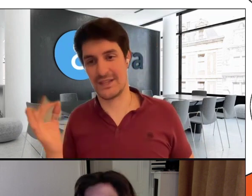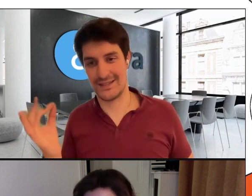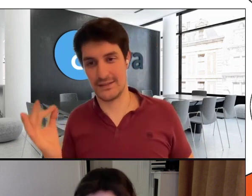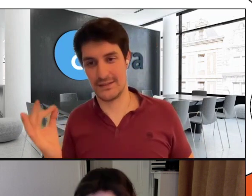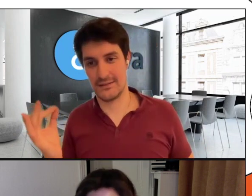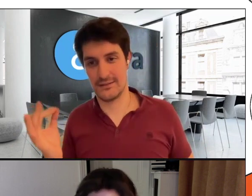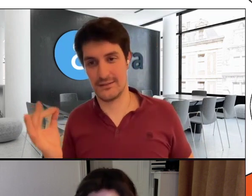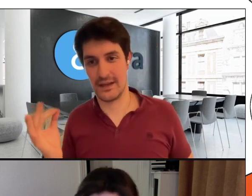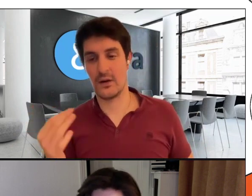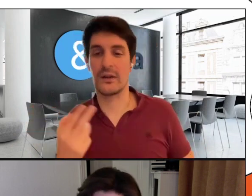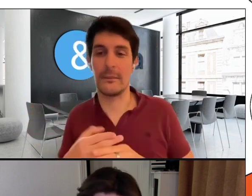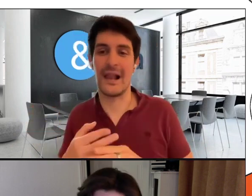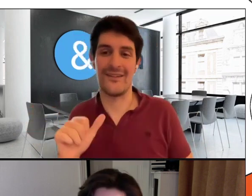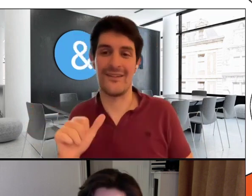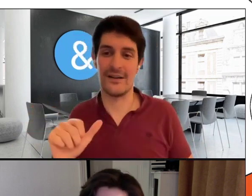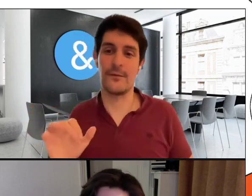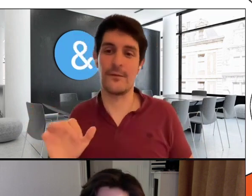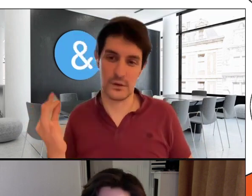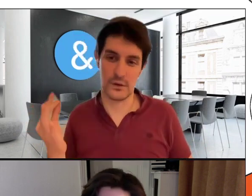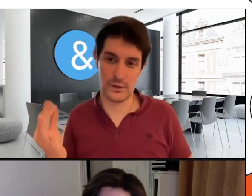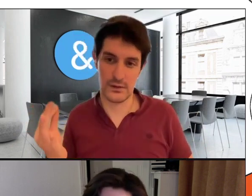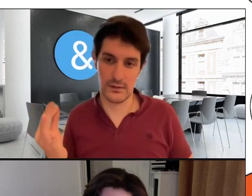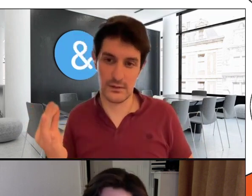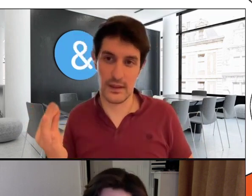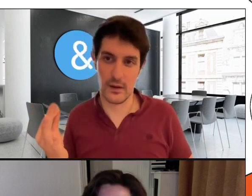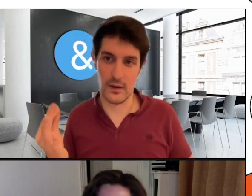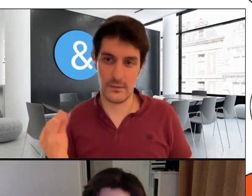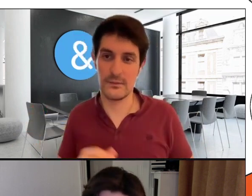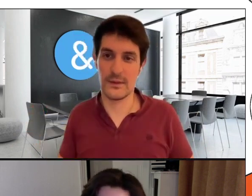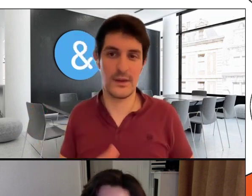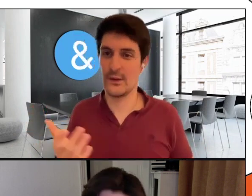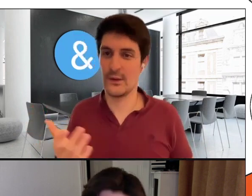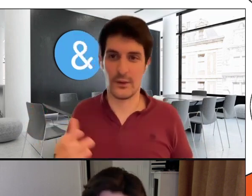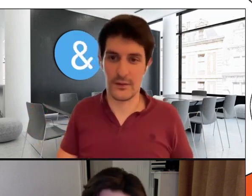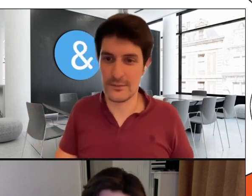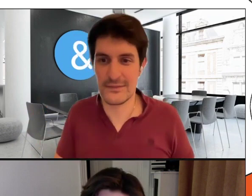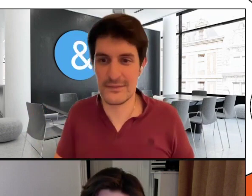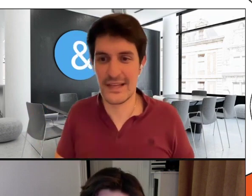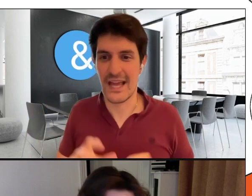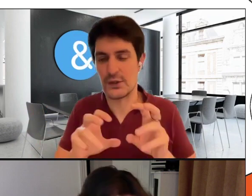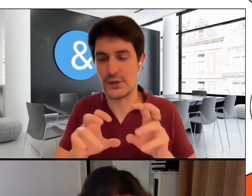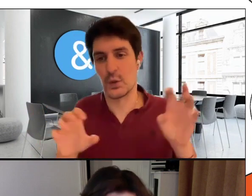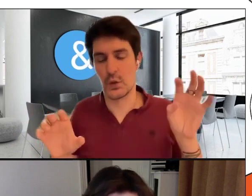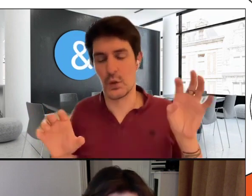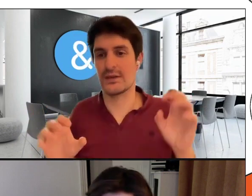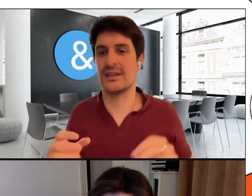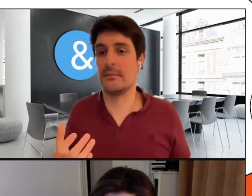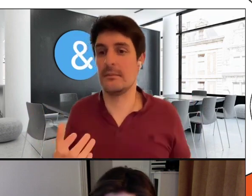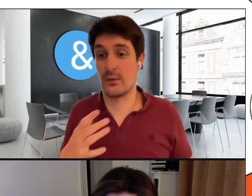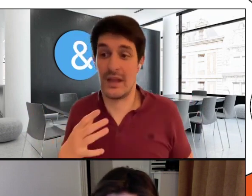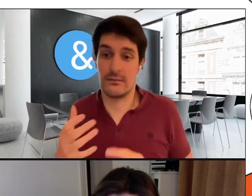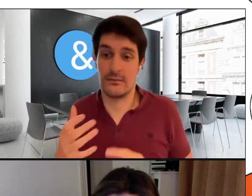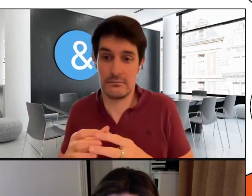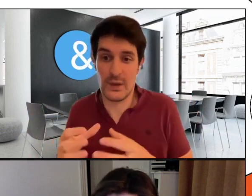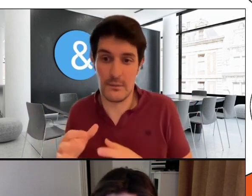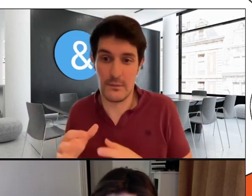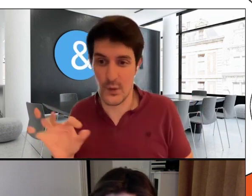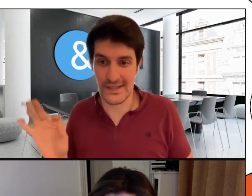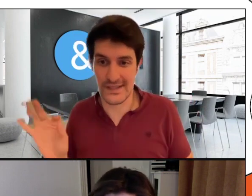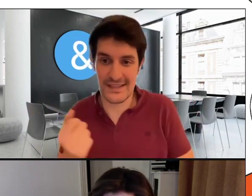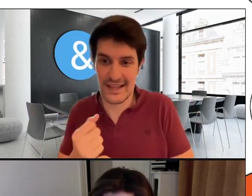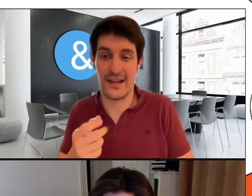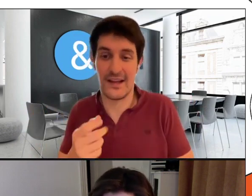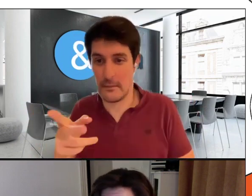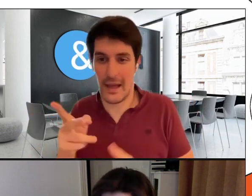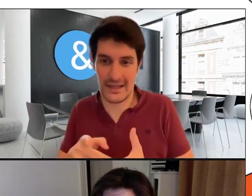Ouais. D'accord, ça s'appelle Ava France. Voilà. Et la Ok. structure, c'est parce qu'on a une équipe française qui travaille